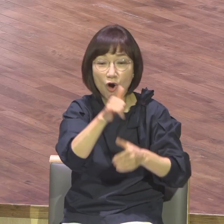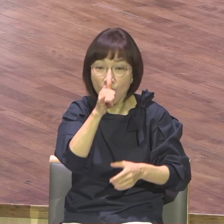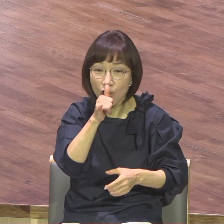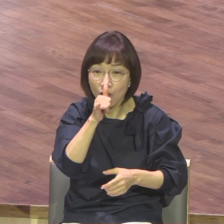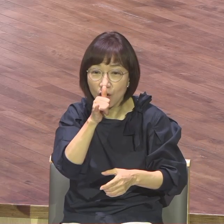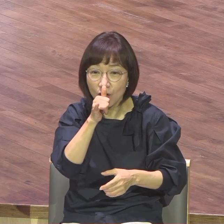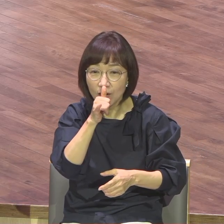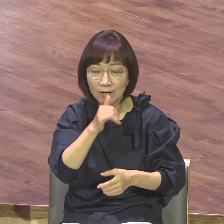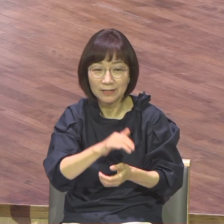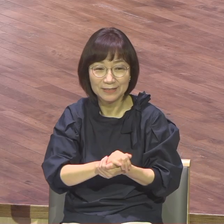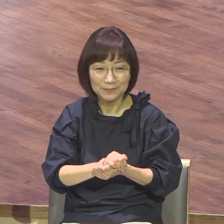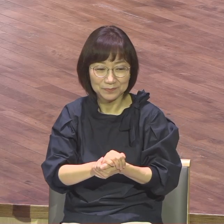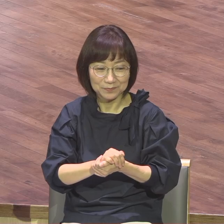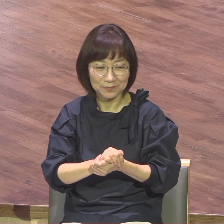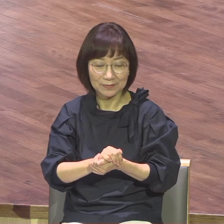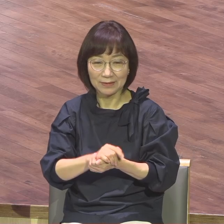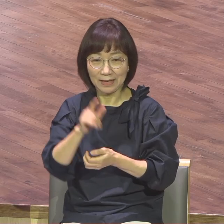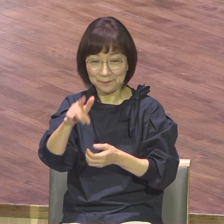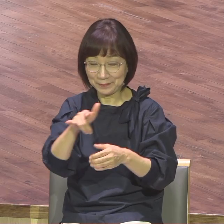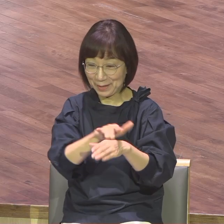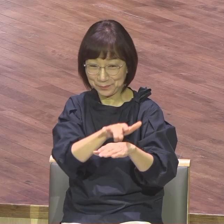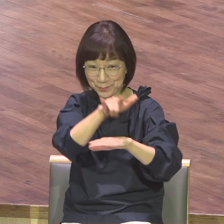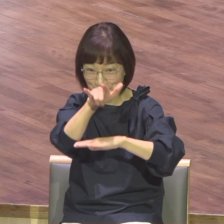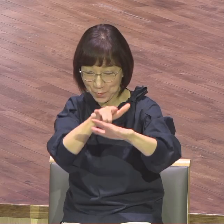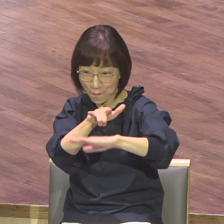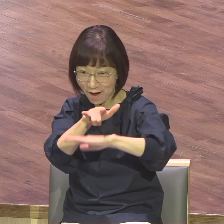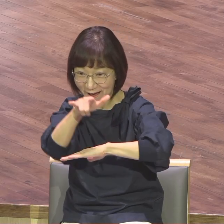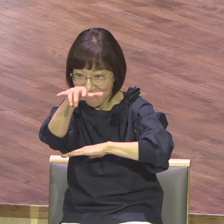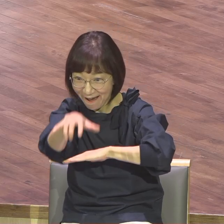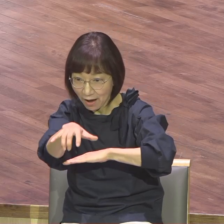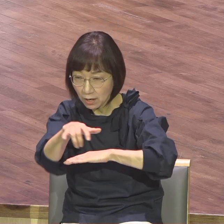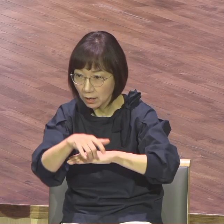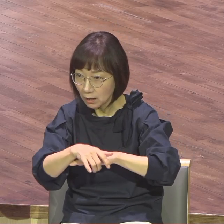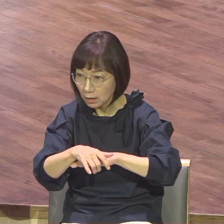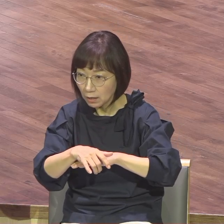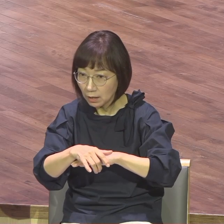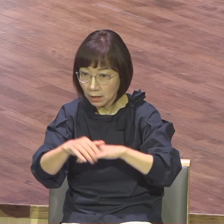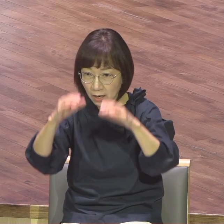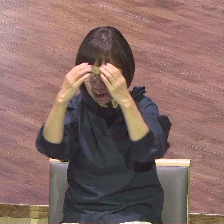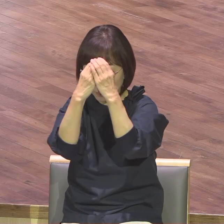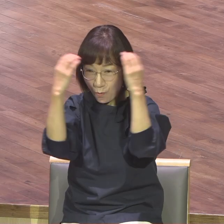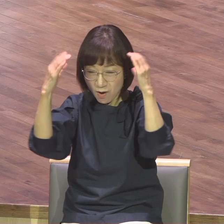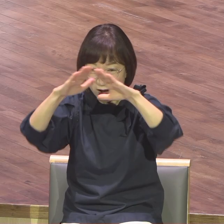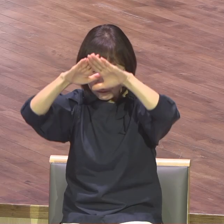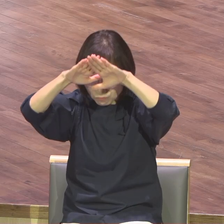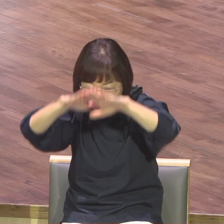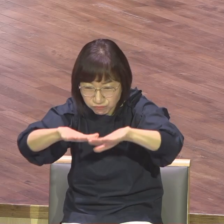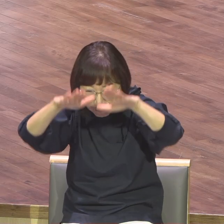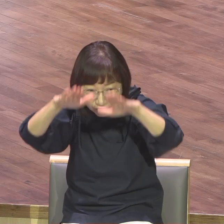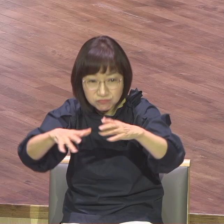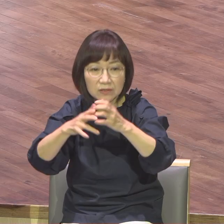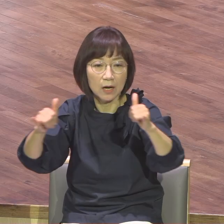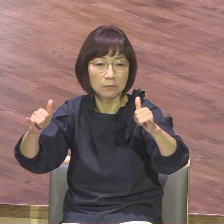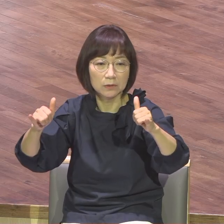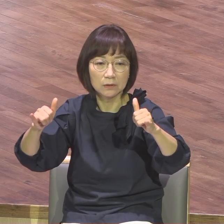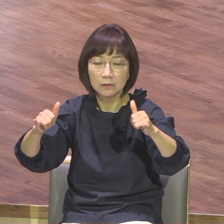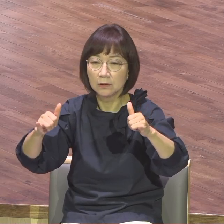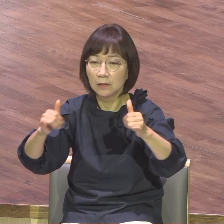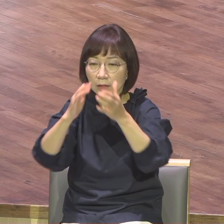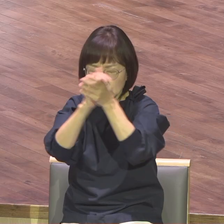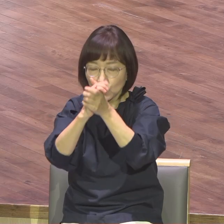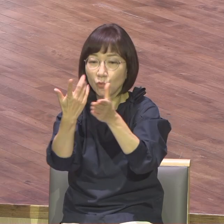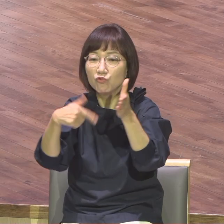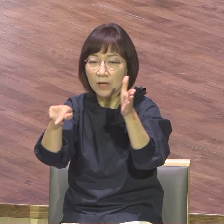저 공항 간다, 공항에 가보세요. 기도처가 그건 전 무슬림들이 기도하다 만들어난 거예요. 무슬림들이 메카를 향하여